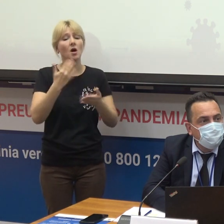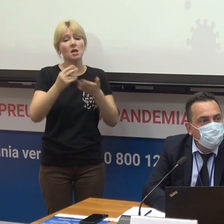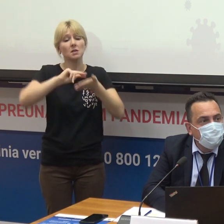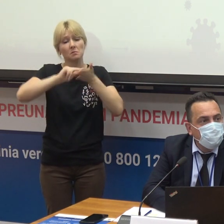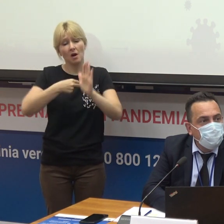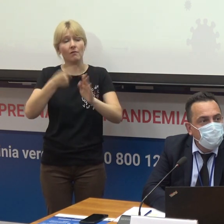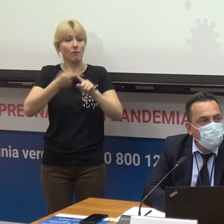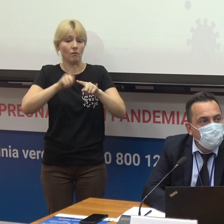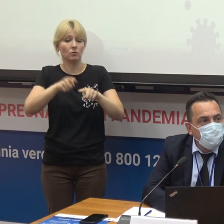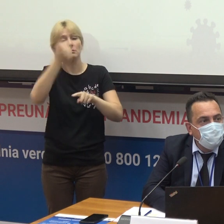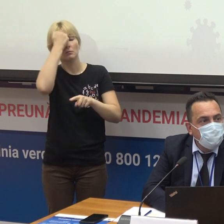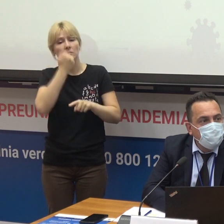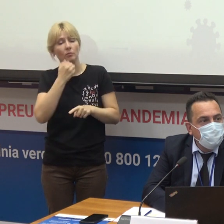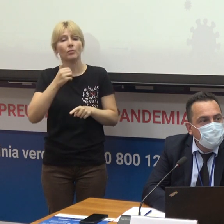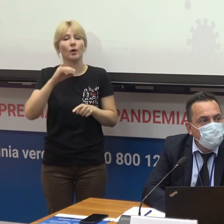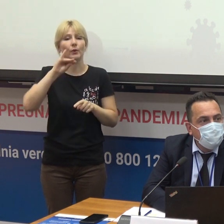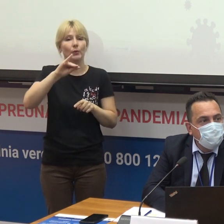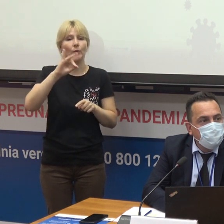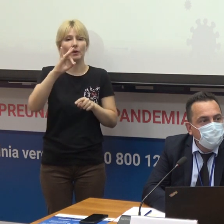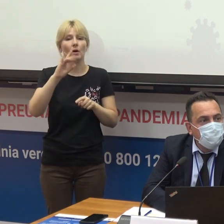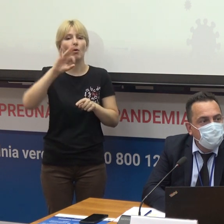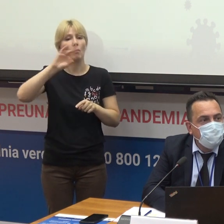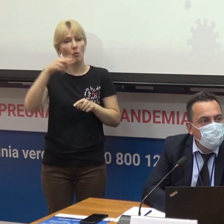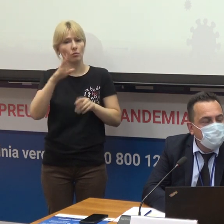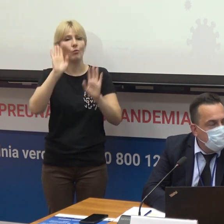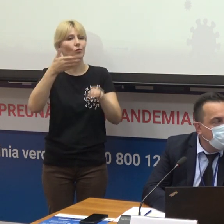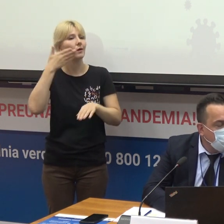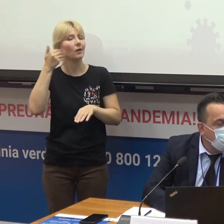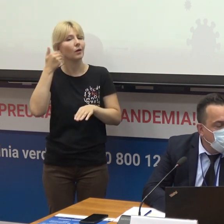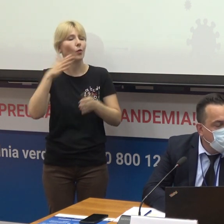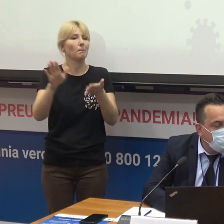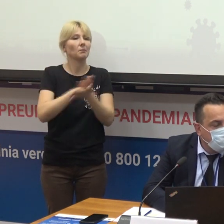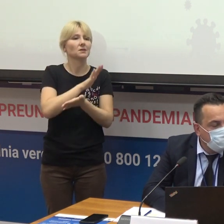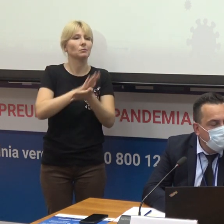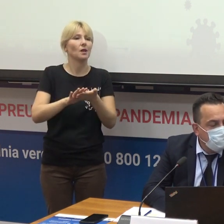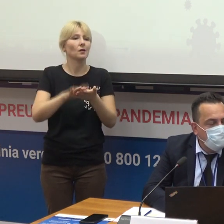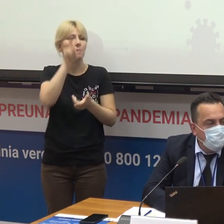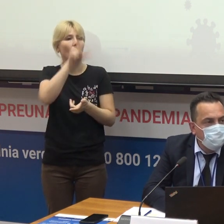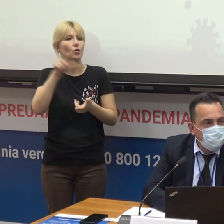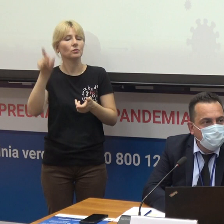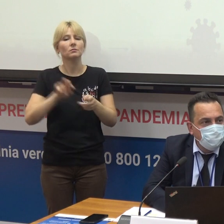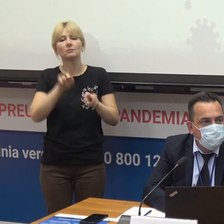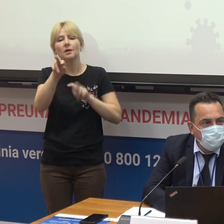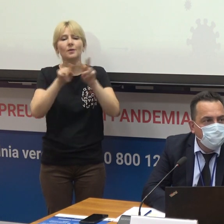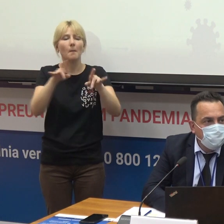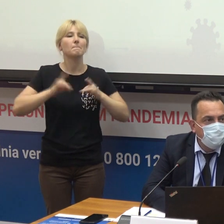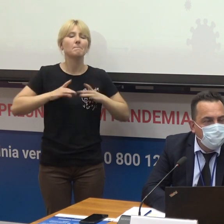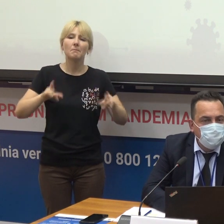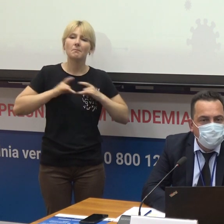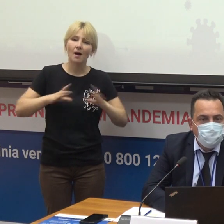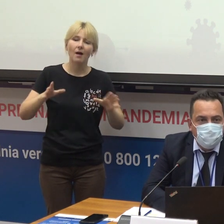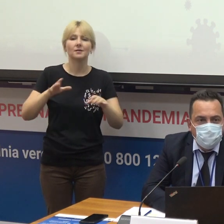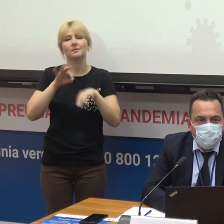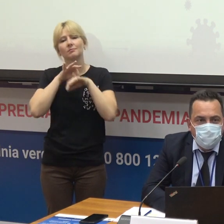digital datorită QR codului, va fi facilitată, de exemplu, intrarea gratuită a persoanelor la anumite evenimente